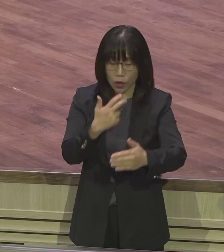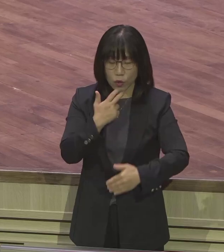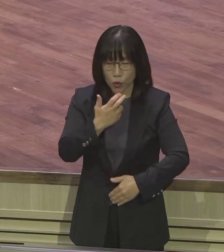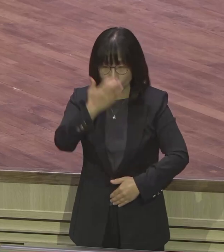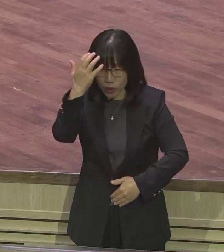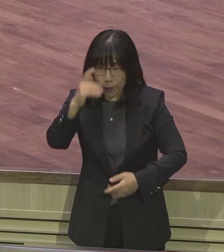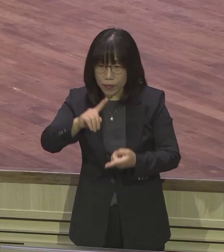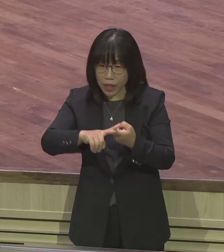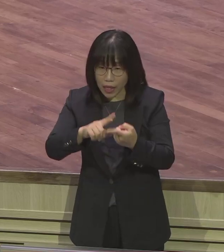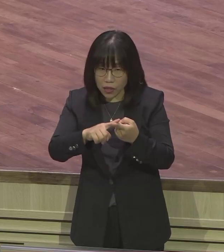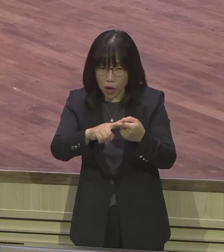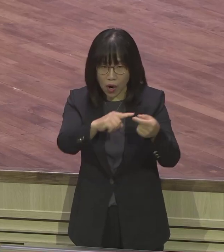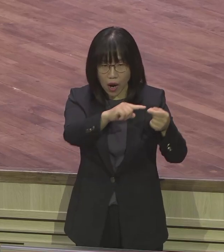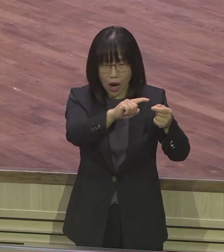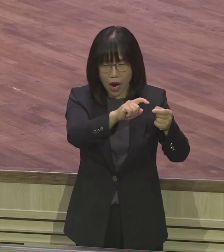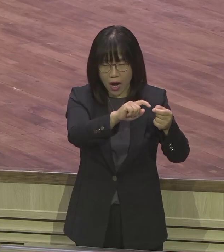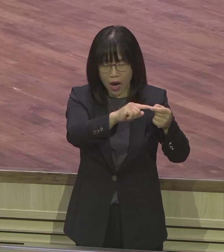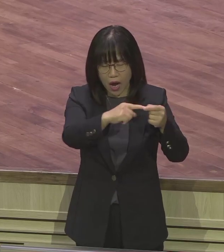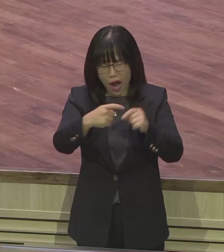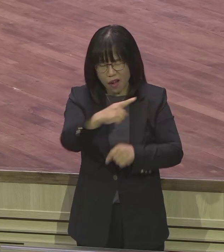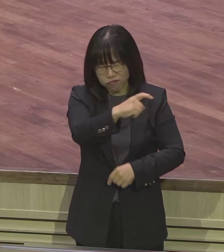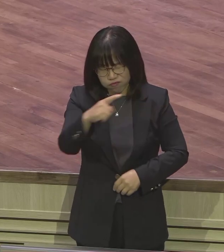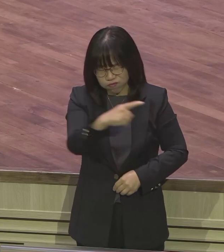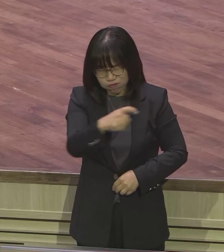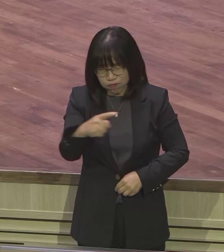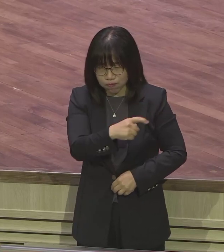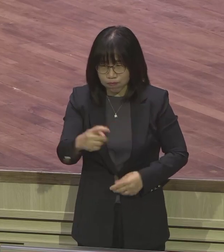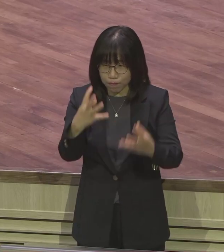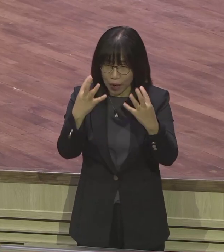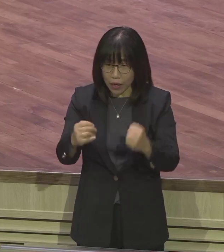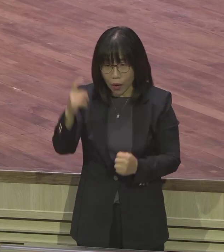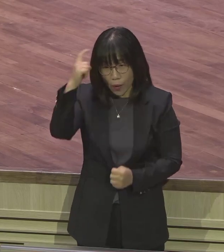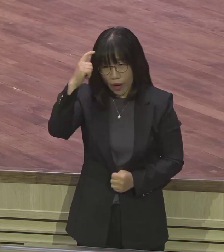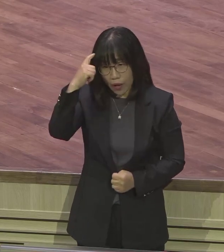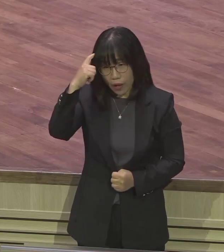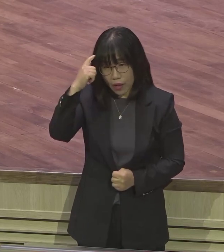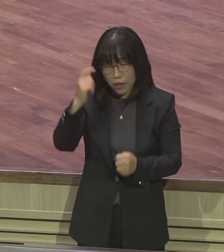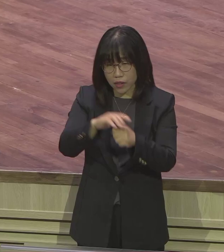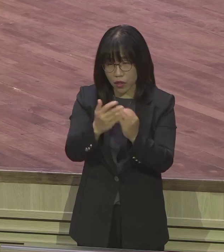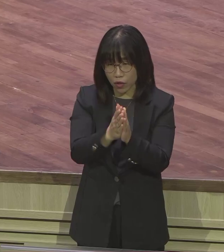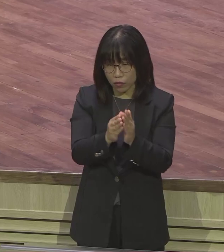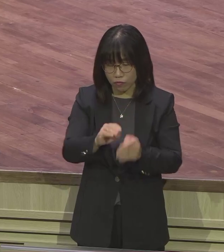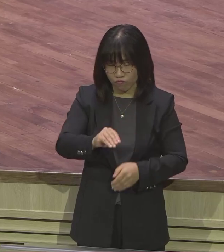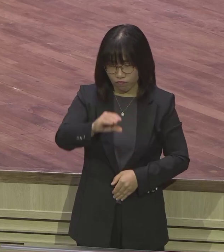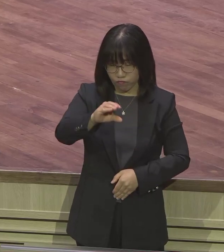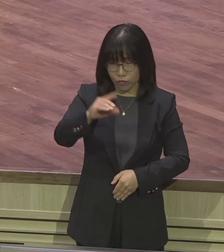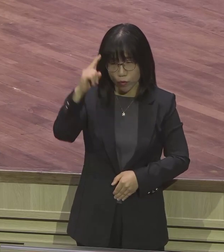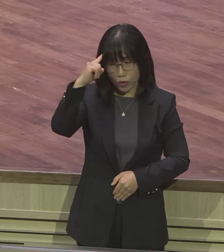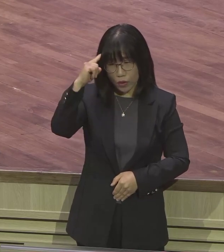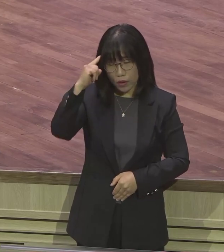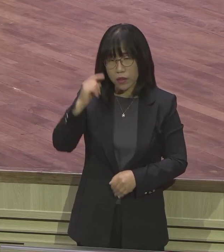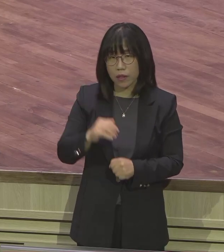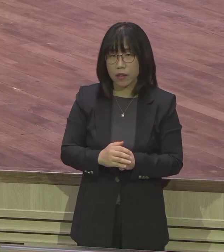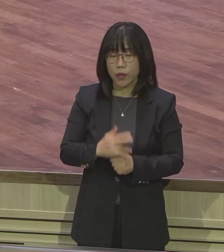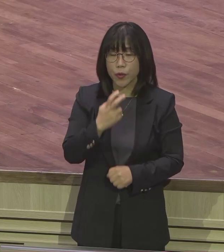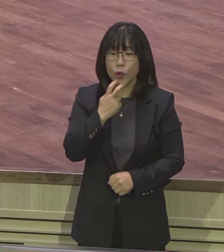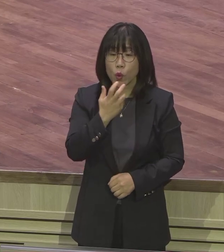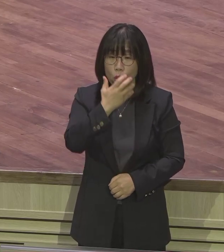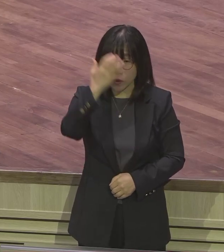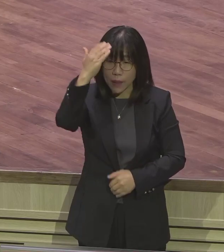왜 이렇게 길게 나오느냐. 요셉 이야기 길게 나오는 이유가 있어요. 그게 뭐냐. 이 요셉의